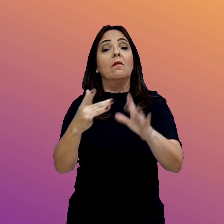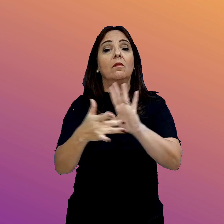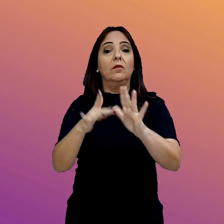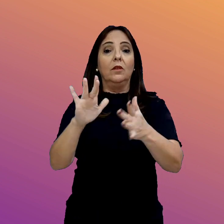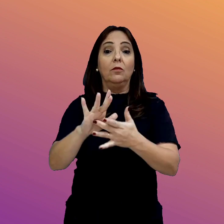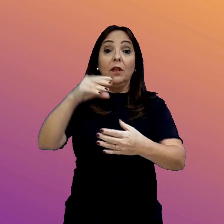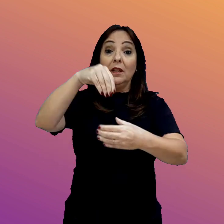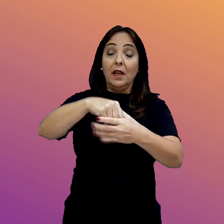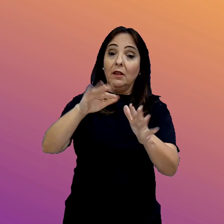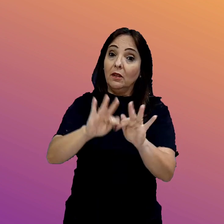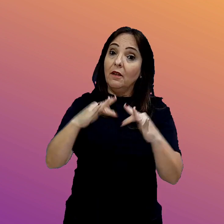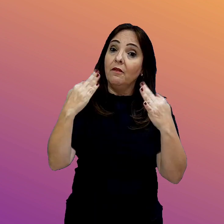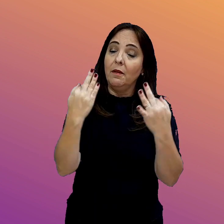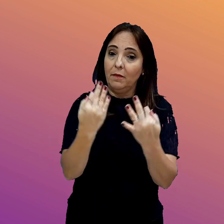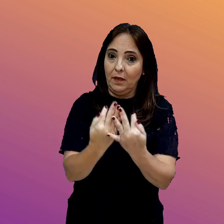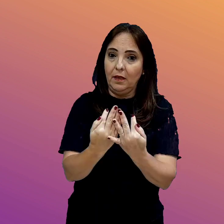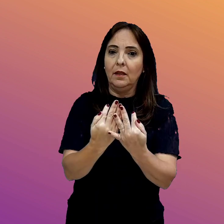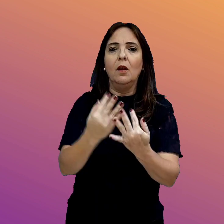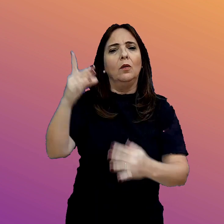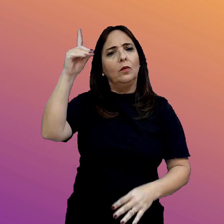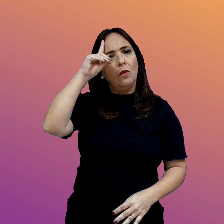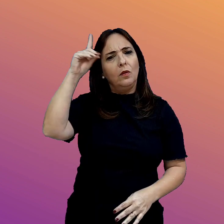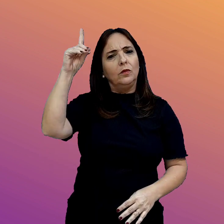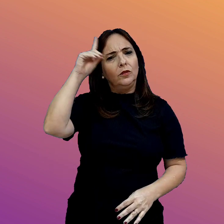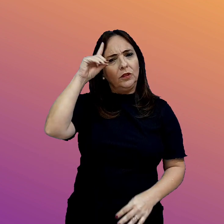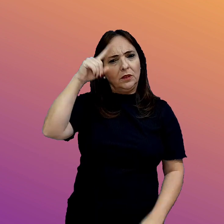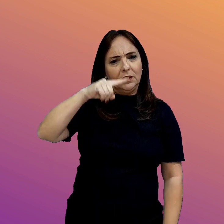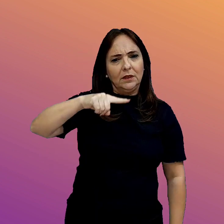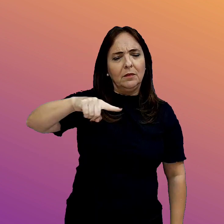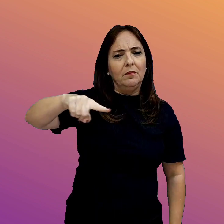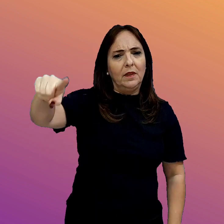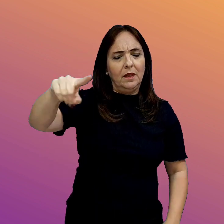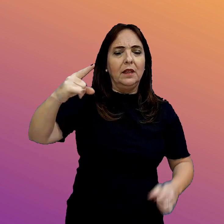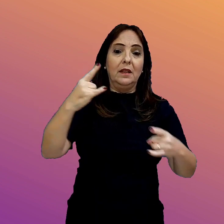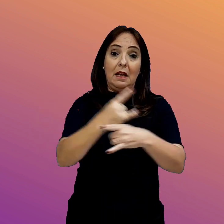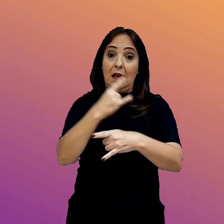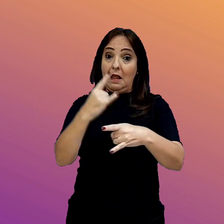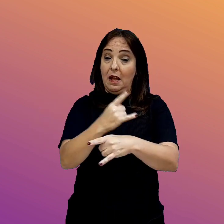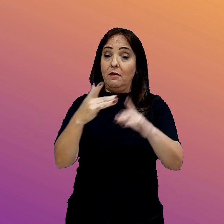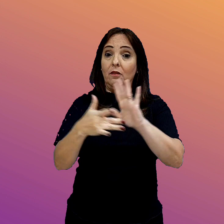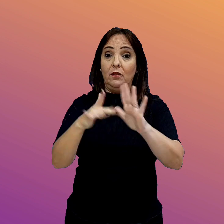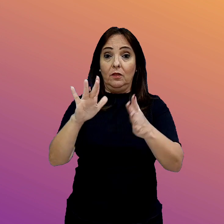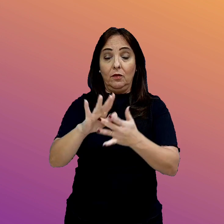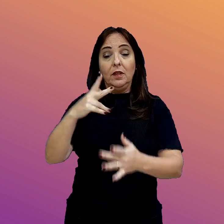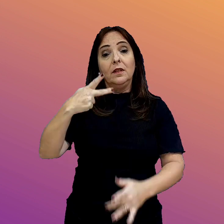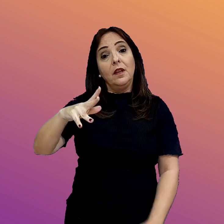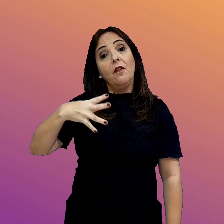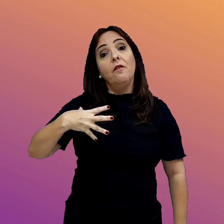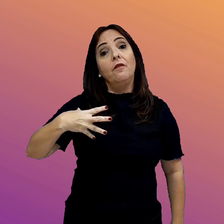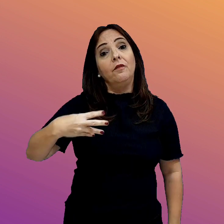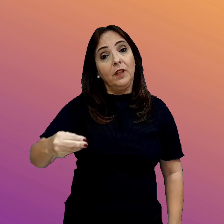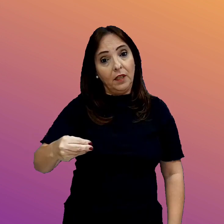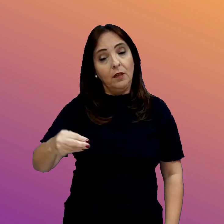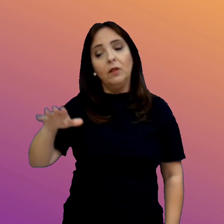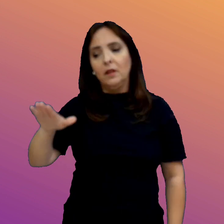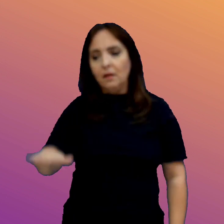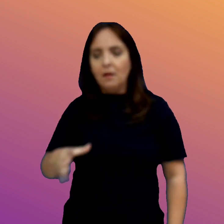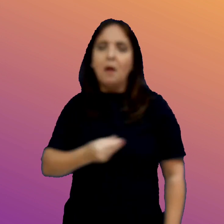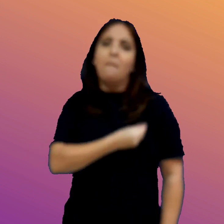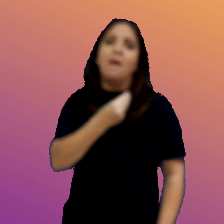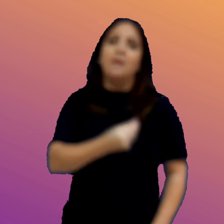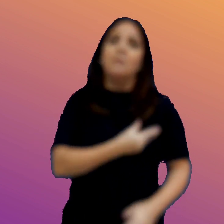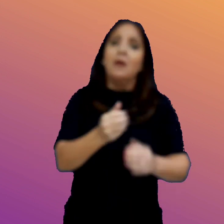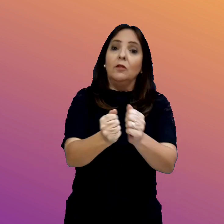Família. Então, a cada dia da semana, a cada dia da Live com Jesus, seu filho, sua criança participa com a